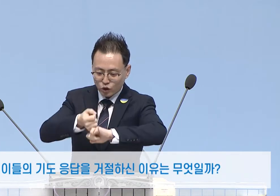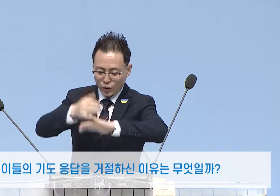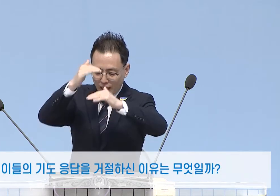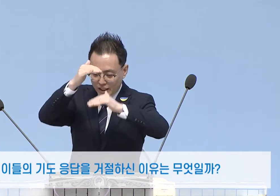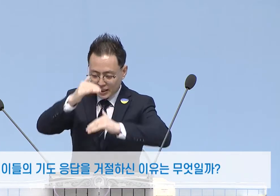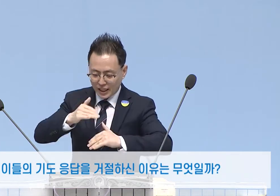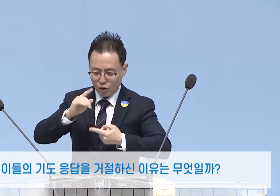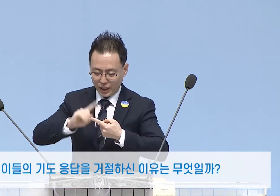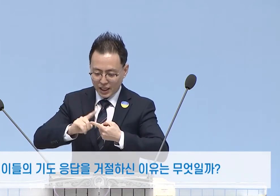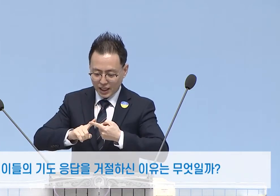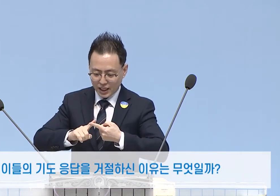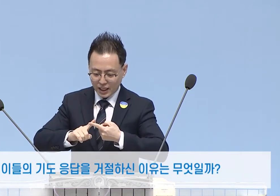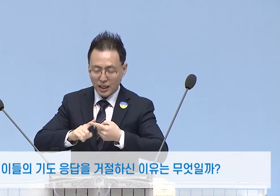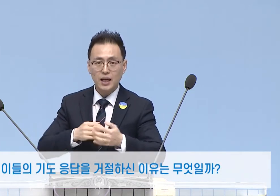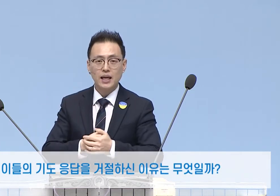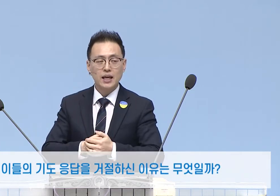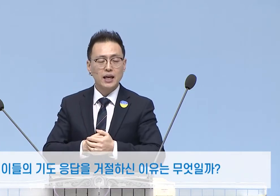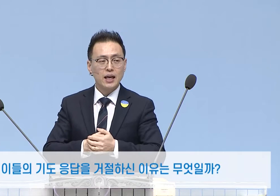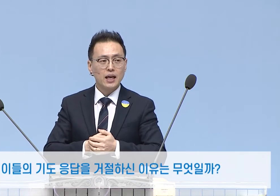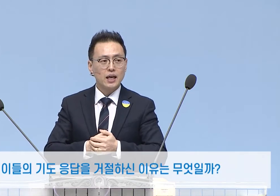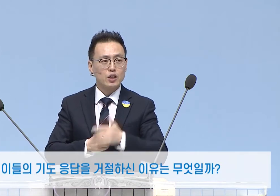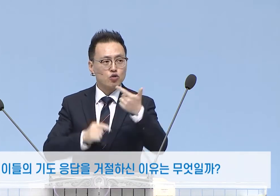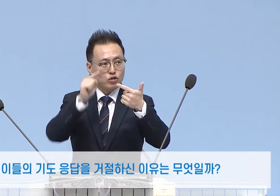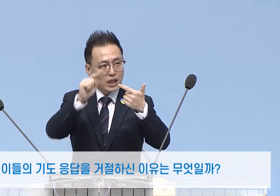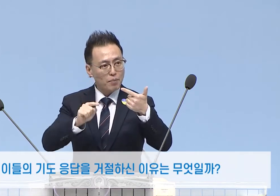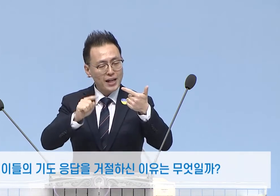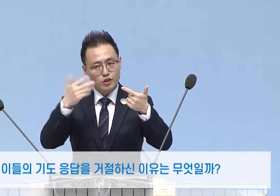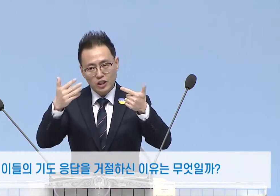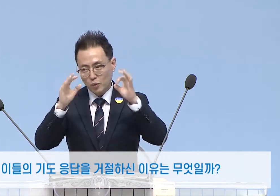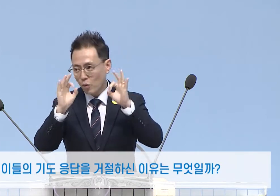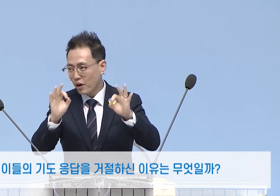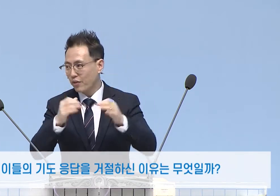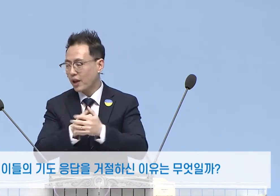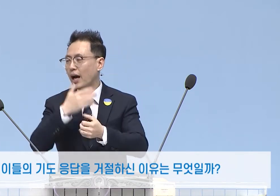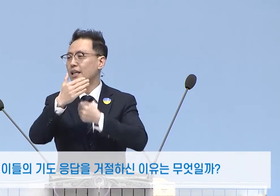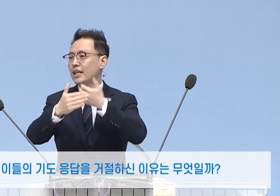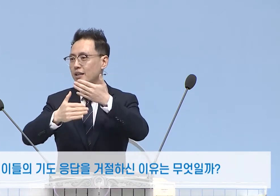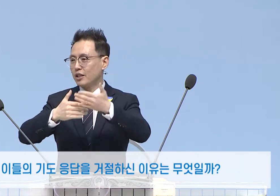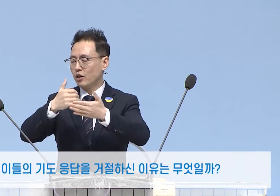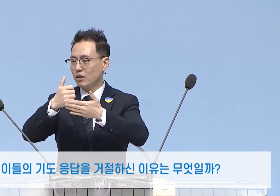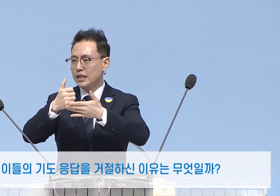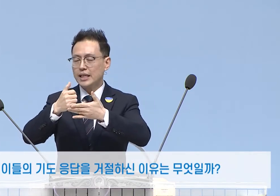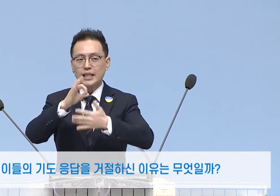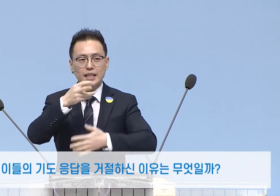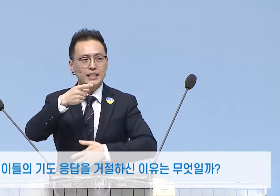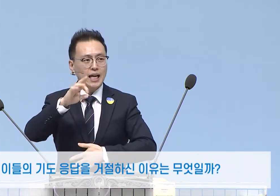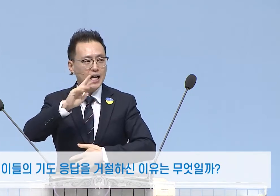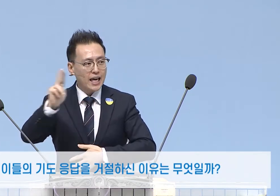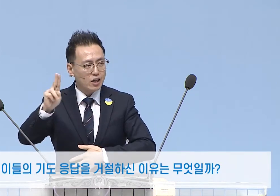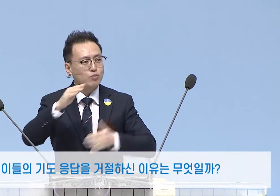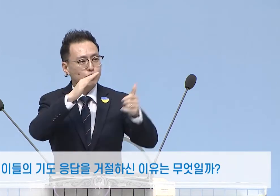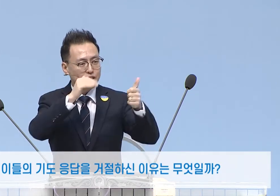약속의 그 내용이 6장 8절에서 보면 하나님께서 이사야를 부르실